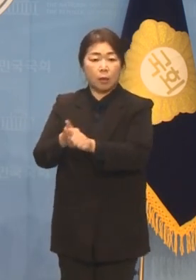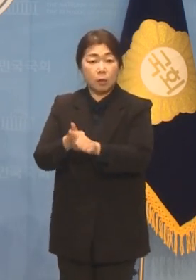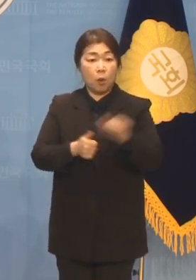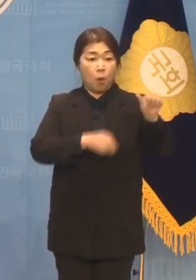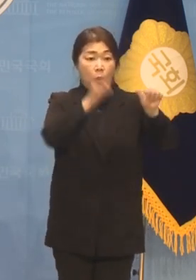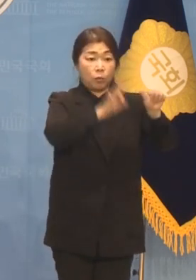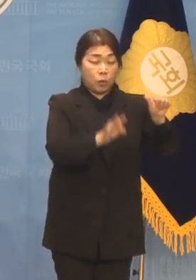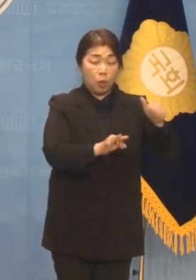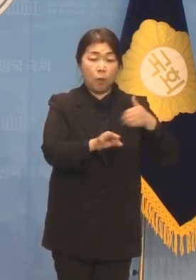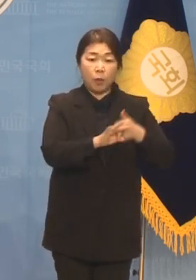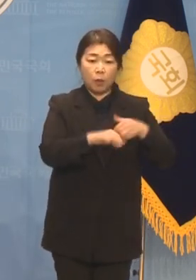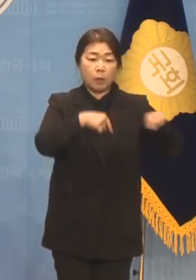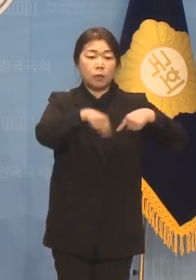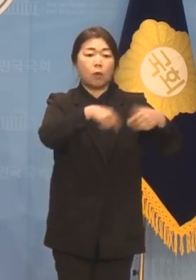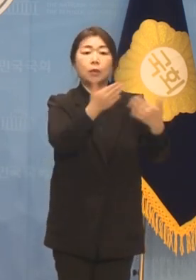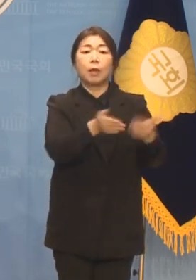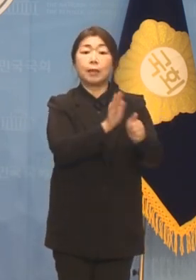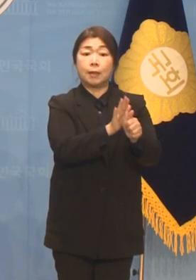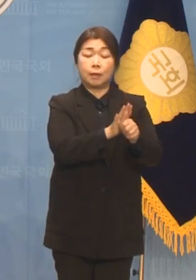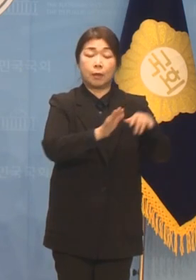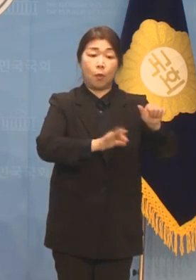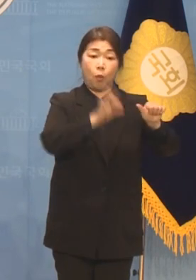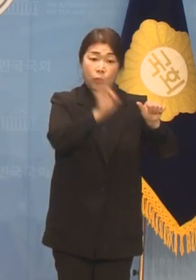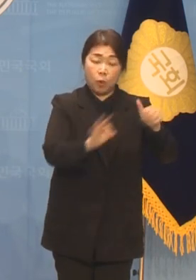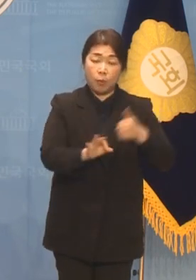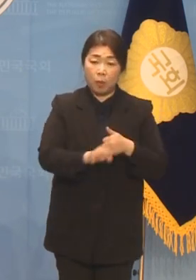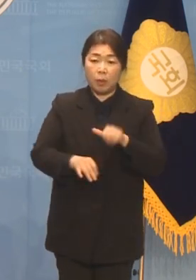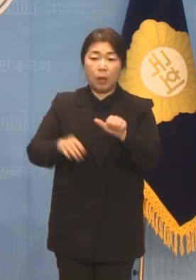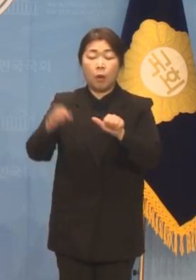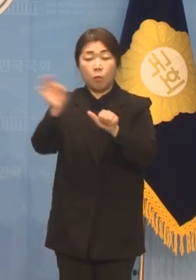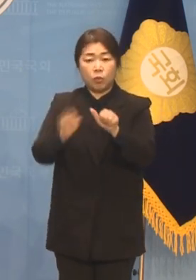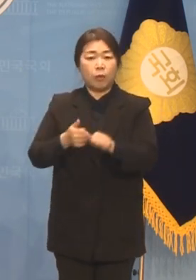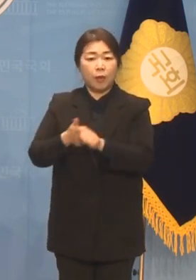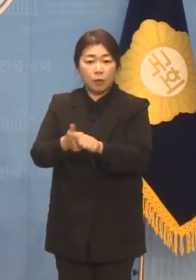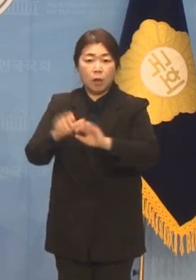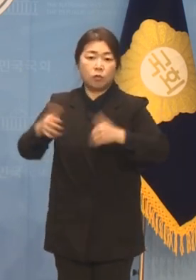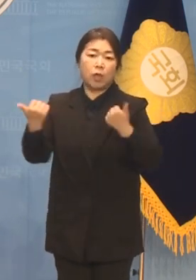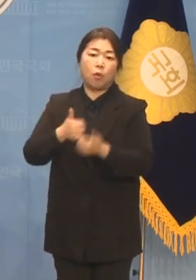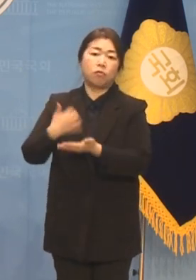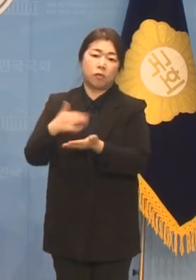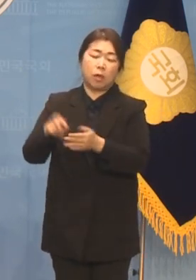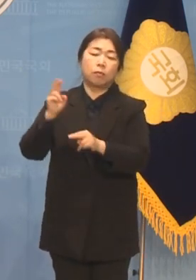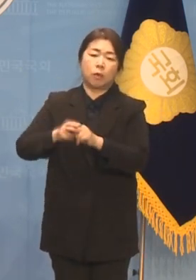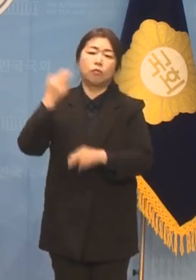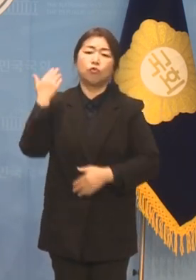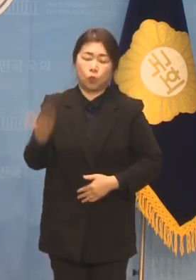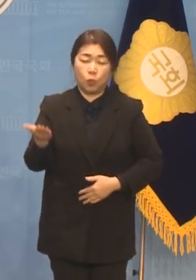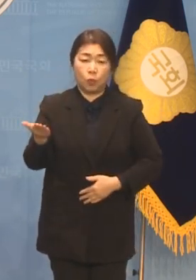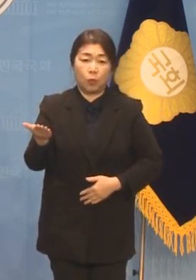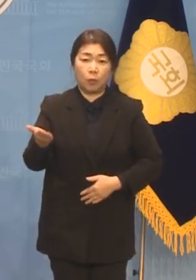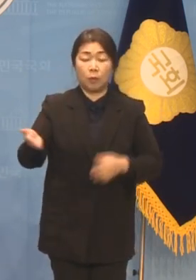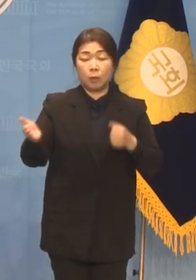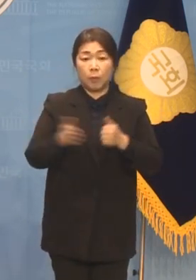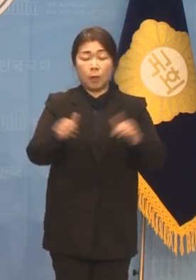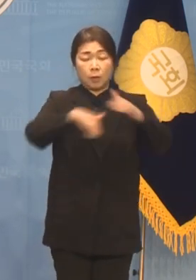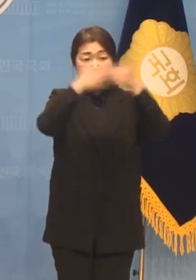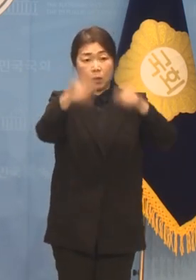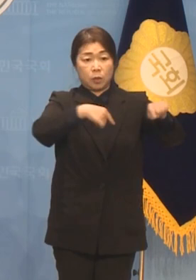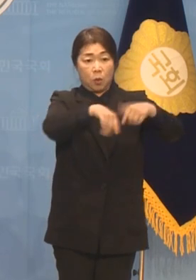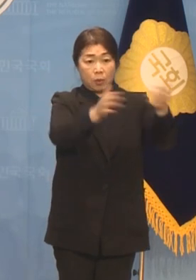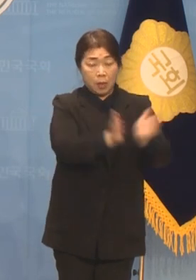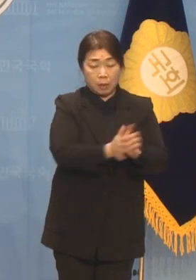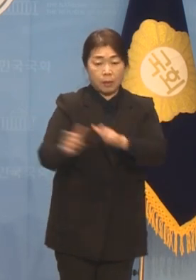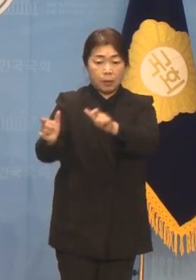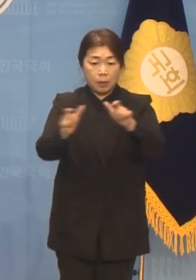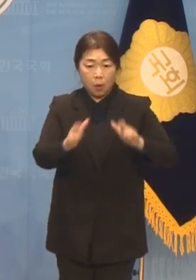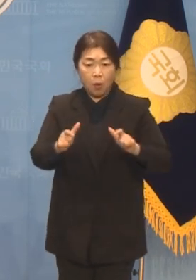받은 정당은 5%만큼. 각 정당은 전체적으로 할당받은 의석에서 지역구